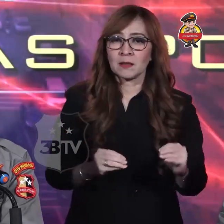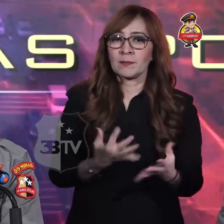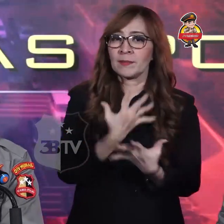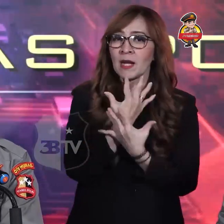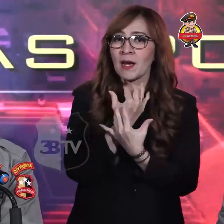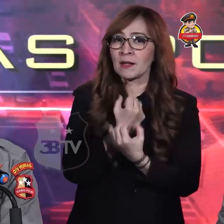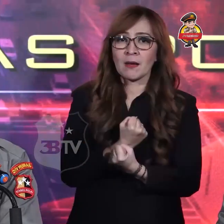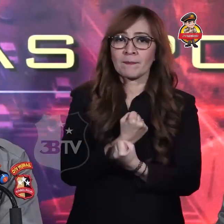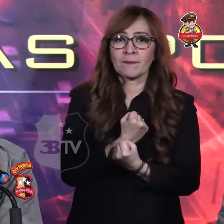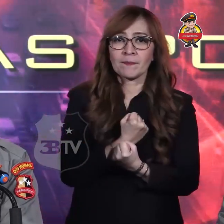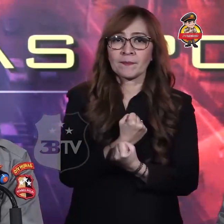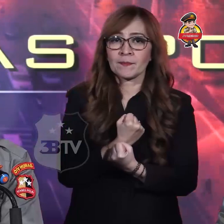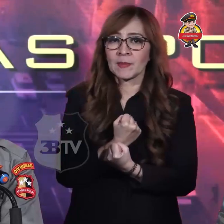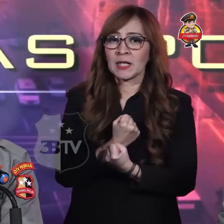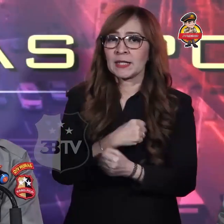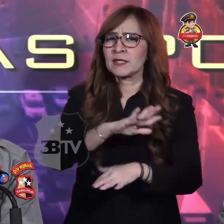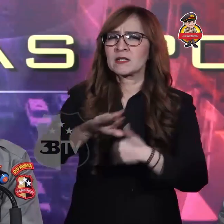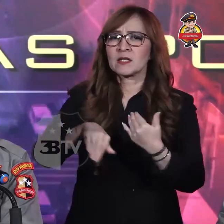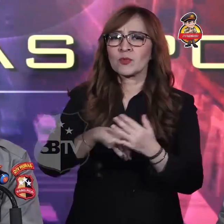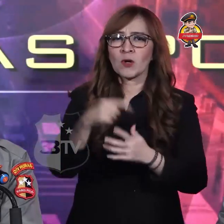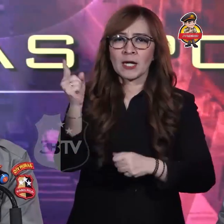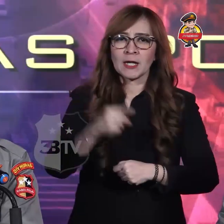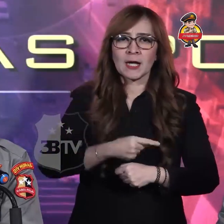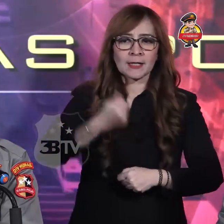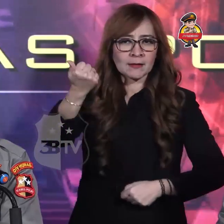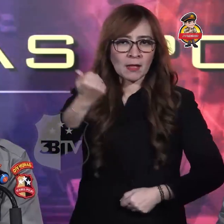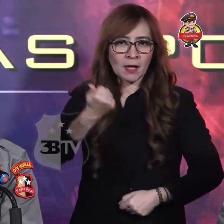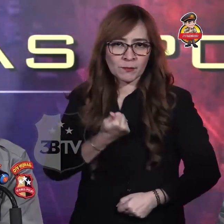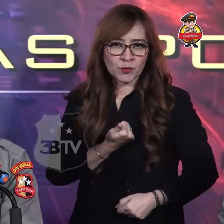mengharapkan segala sesuatu dari tamu ya.